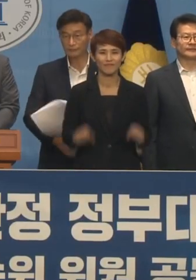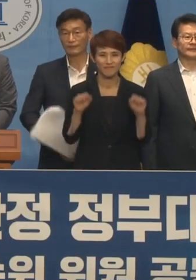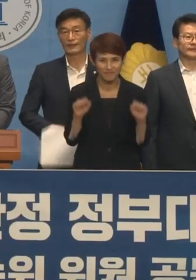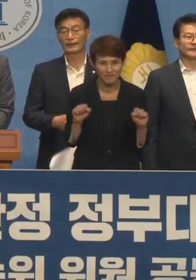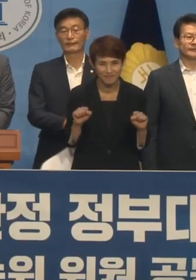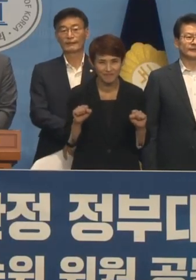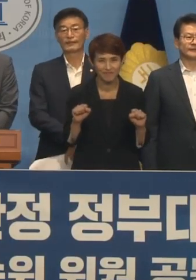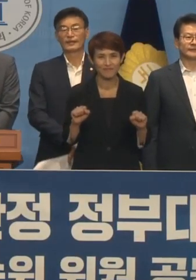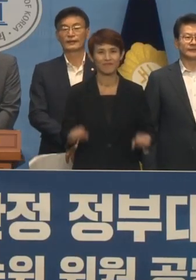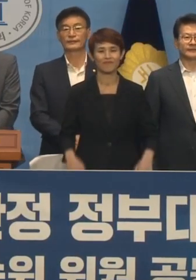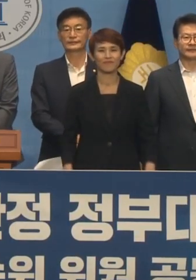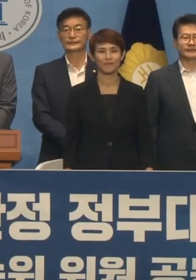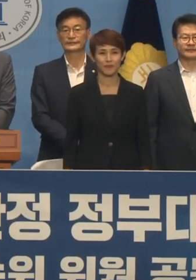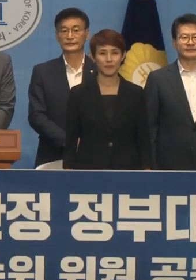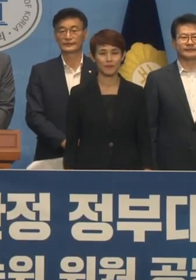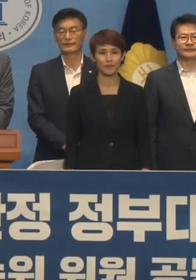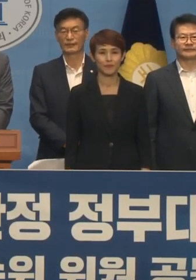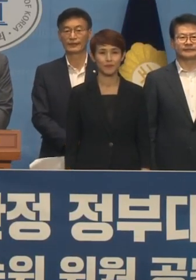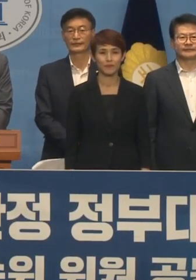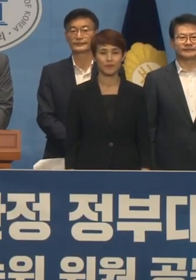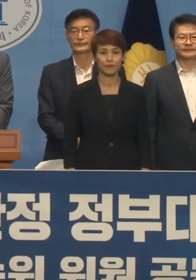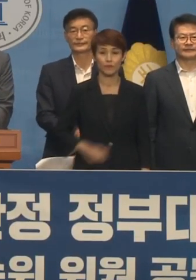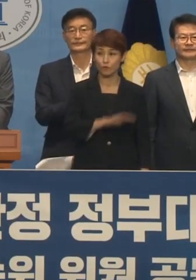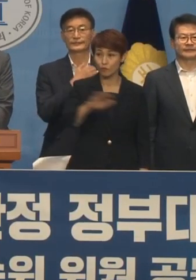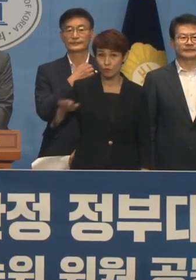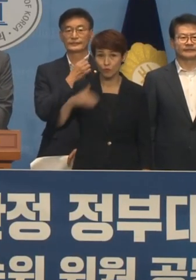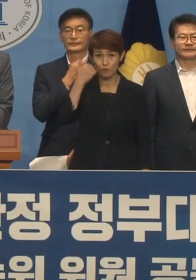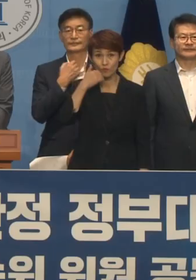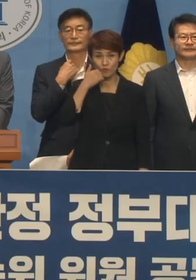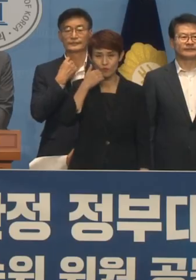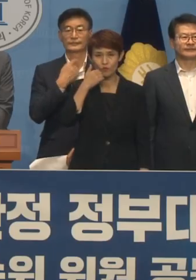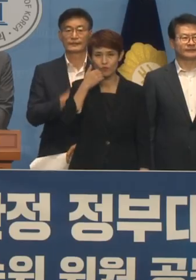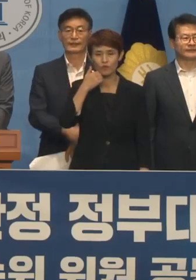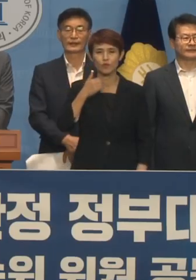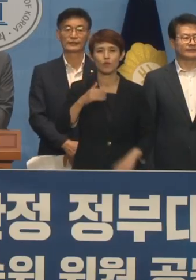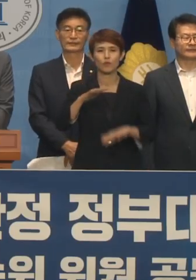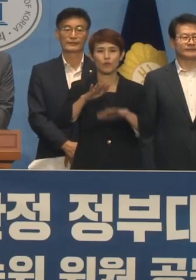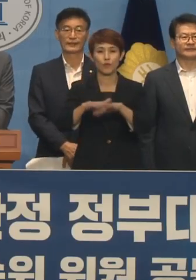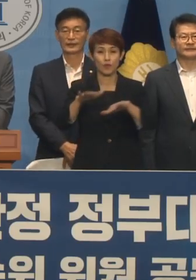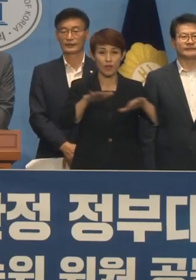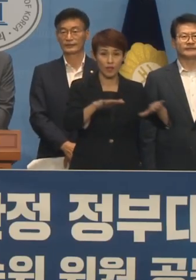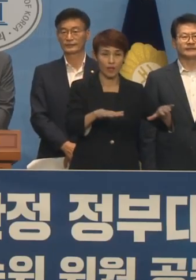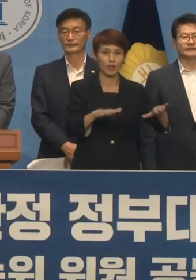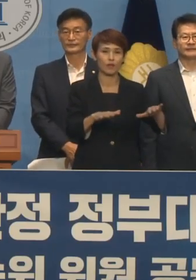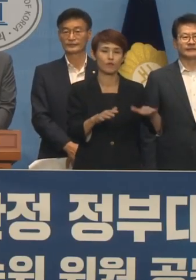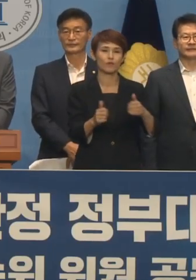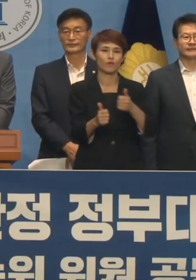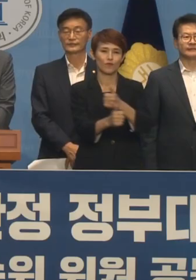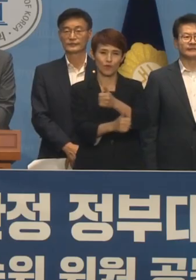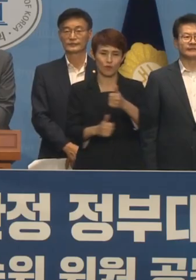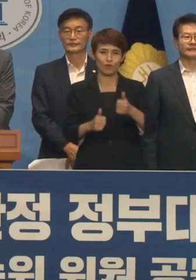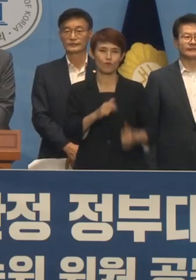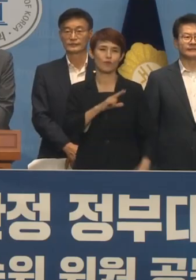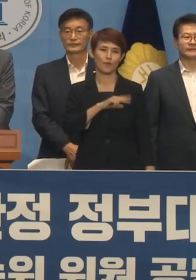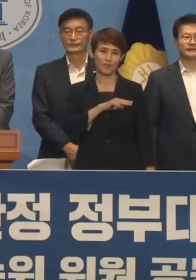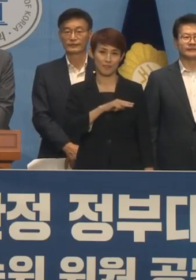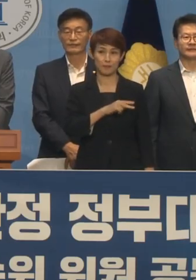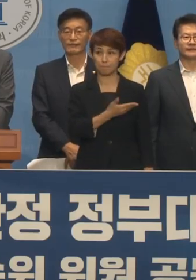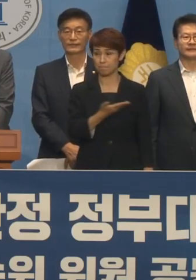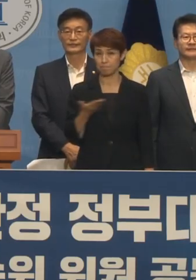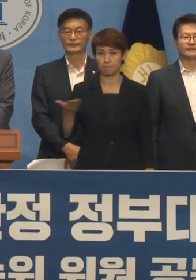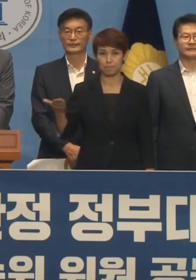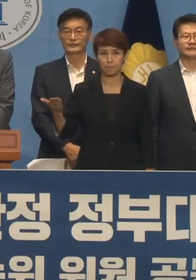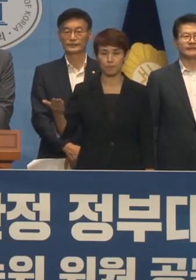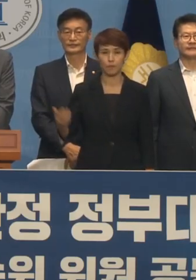안녕하세요. 저희들은 농해수위 민주당 국회의원들입니다. 오늘